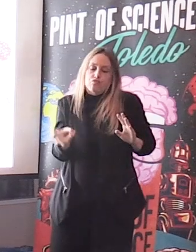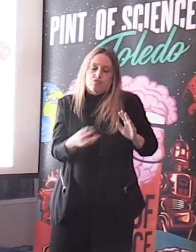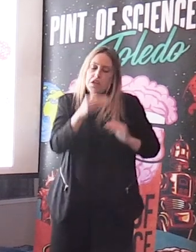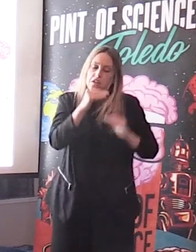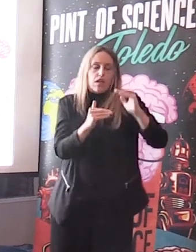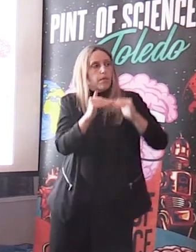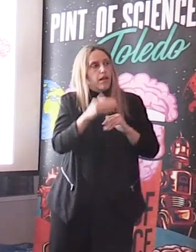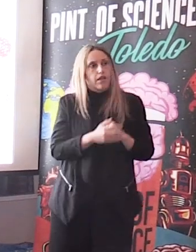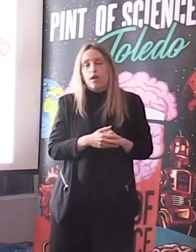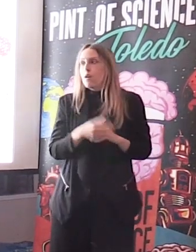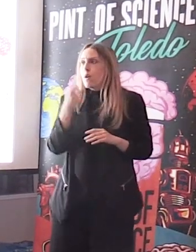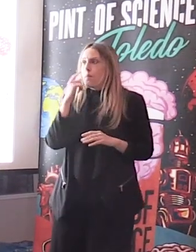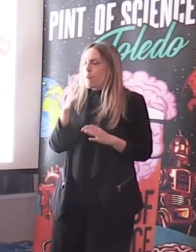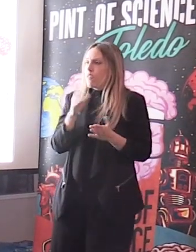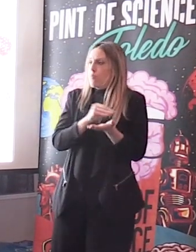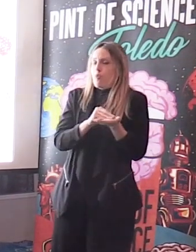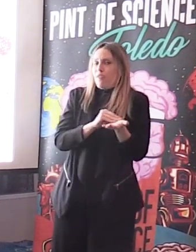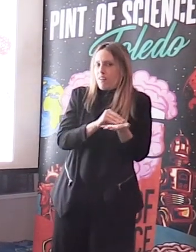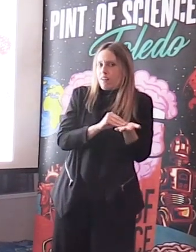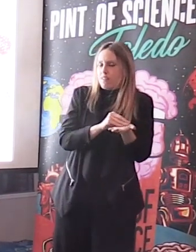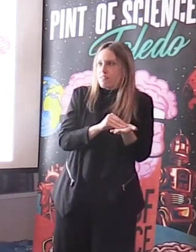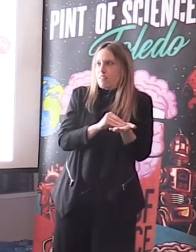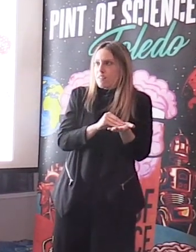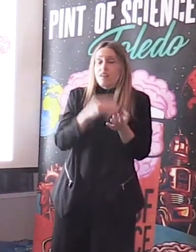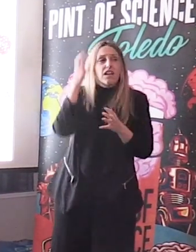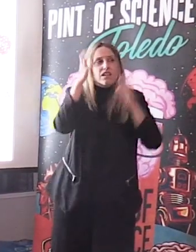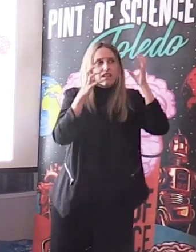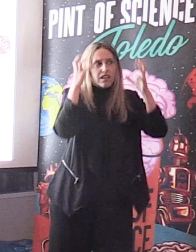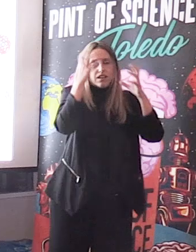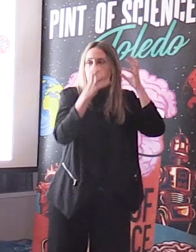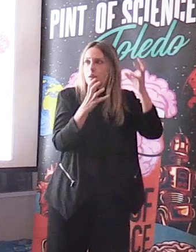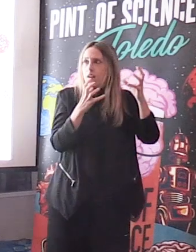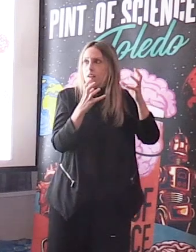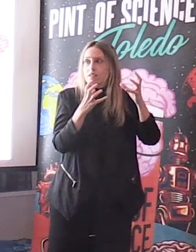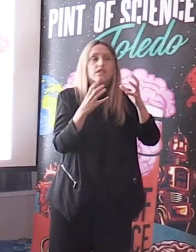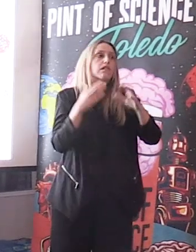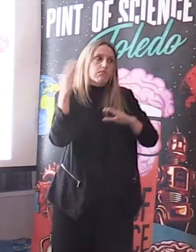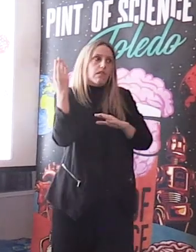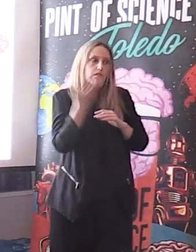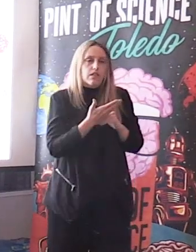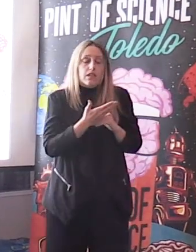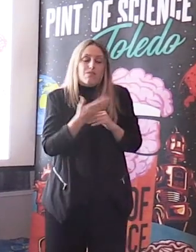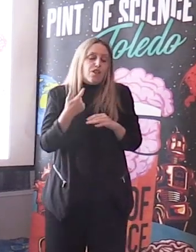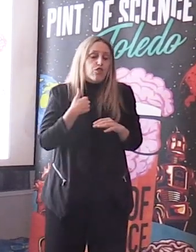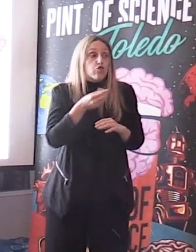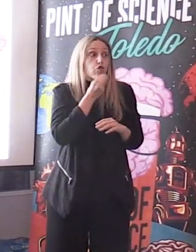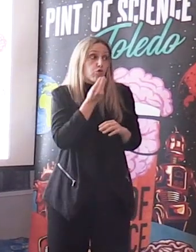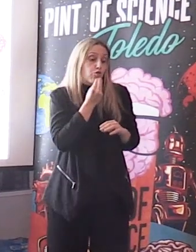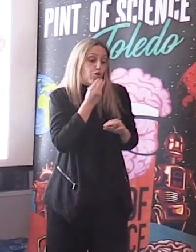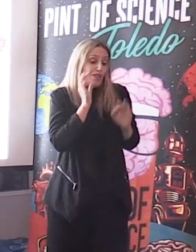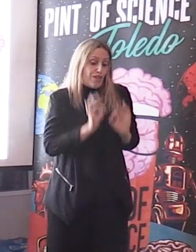Y parece como grasas de animales son malas. Yo no soy